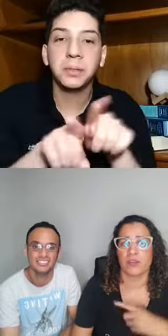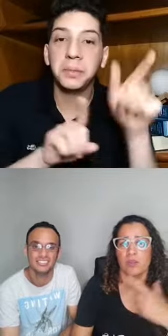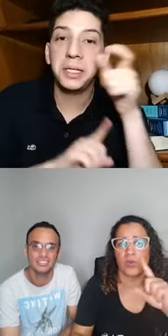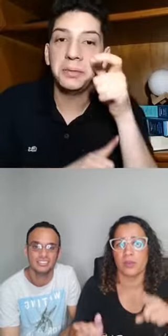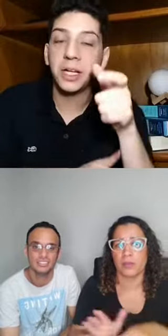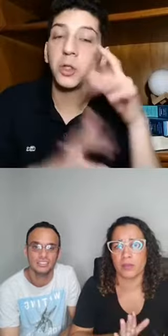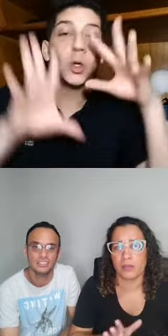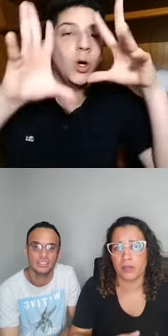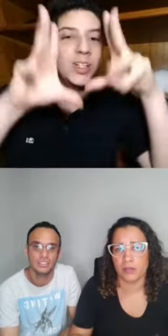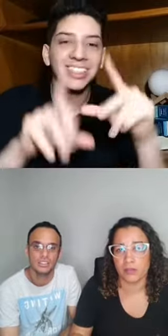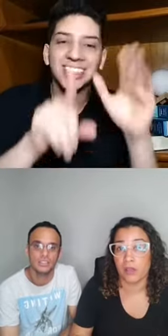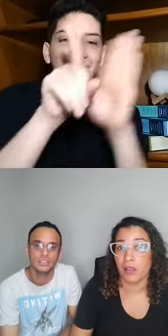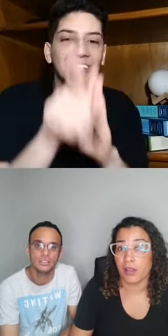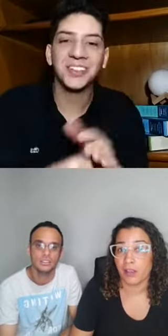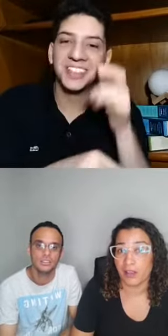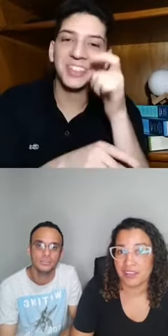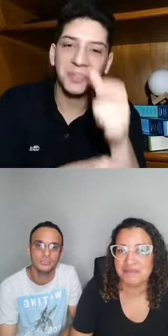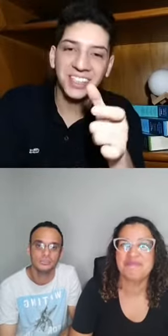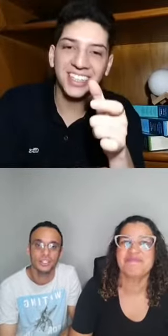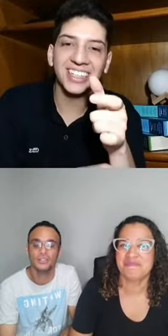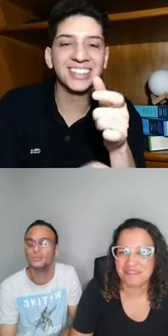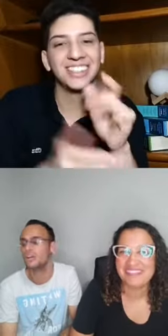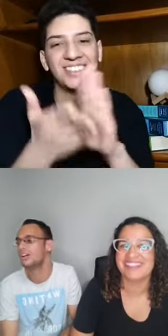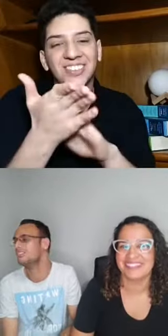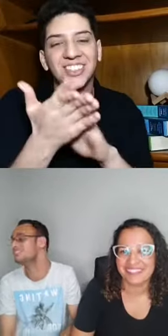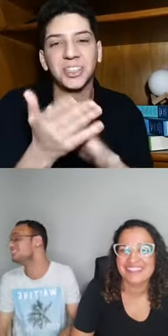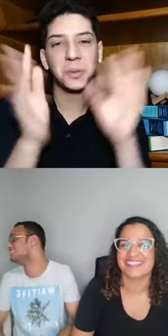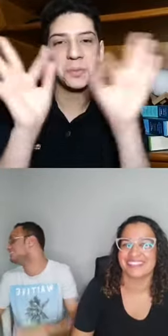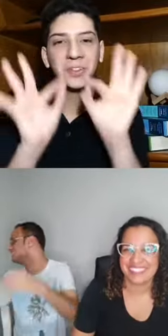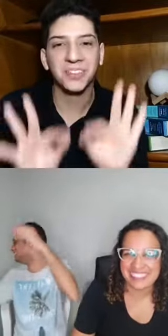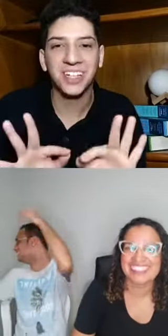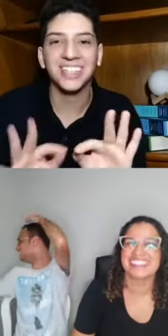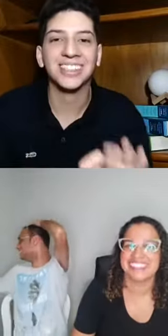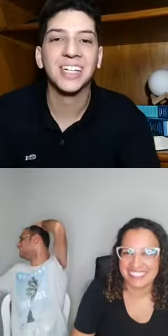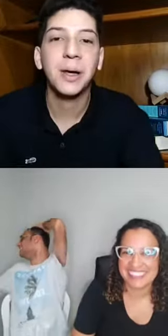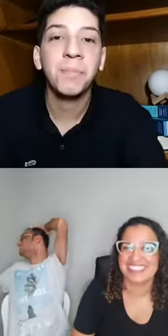pergunta também. Todas as perguntas são muito interessantes.